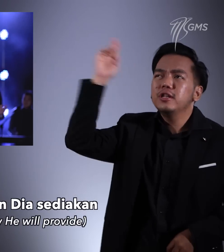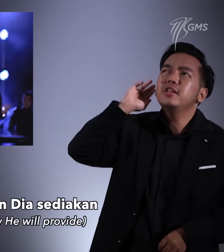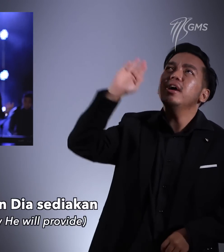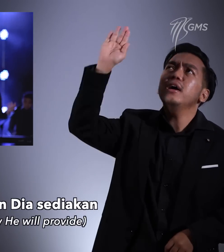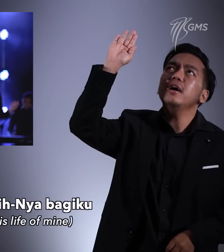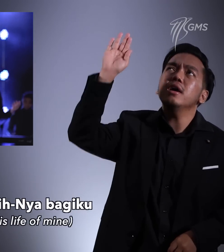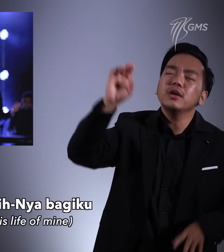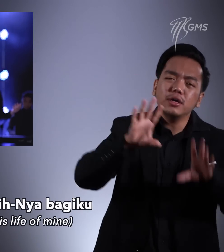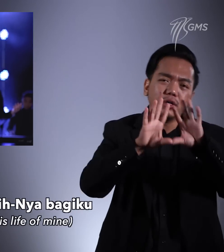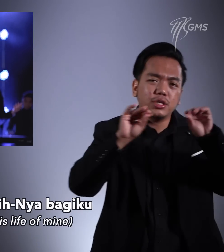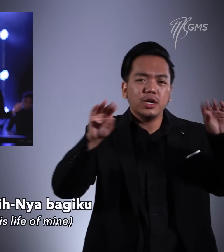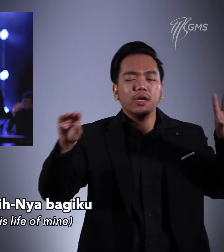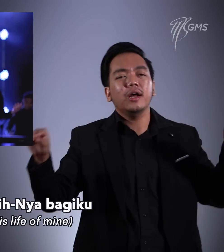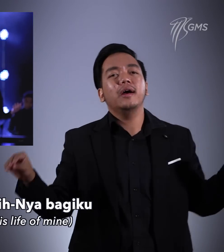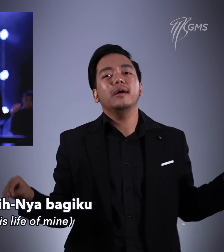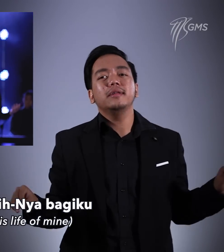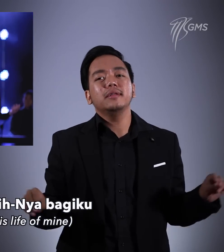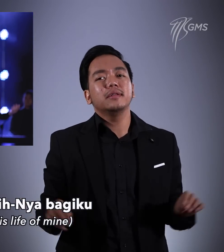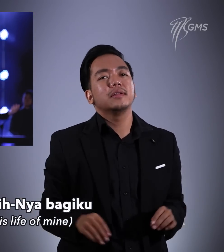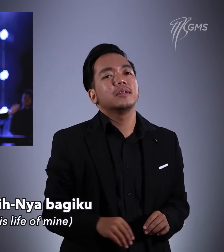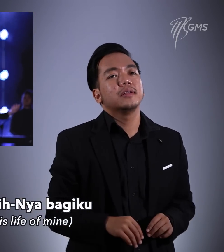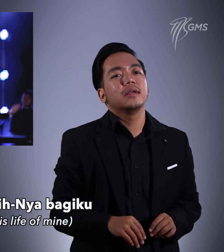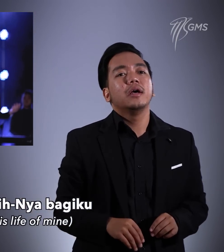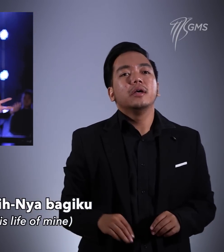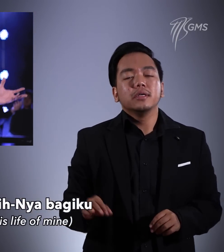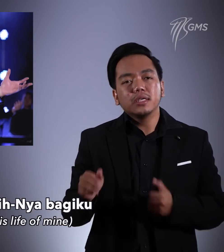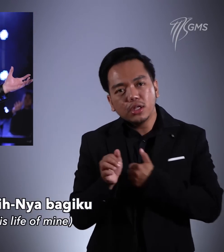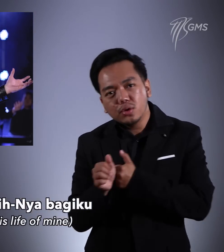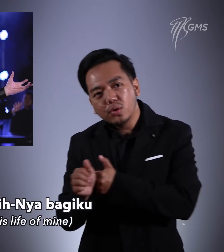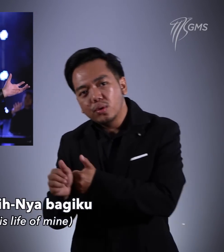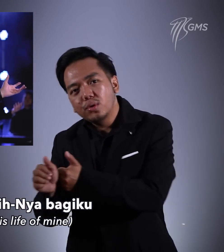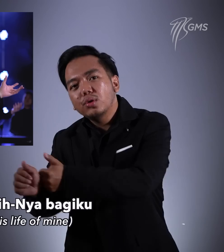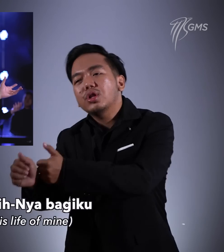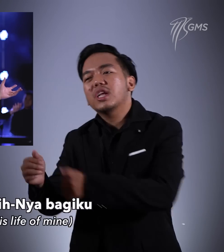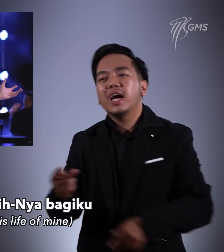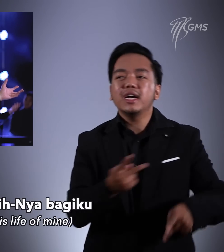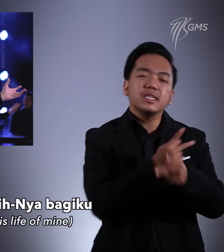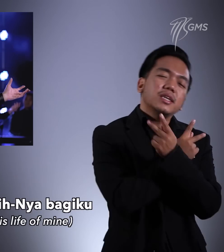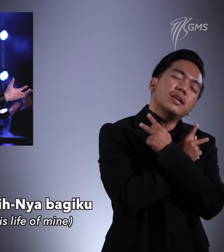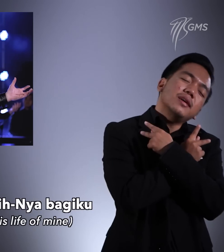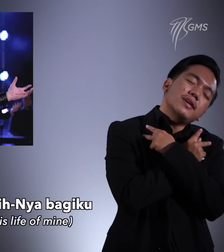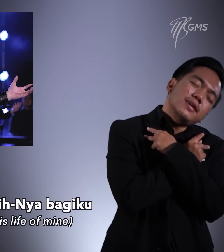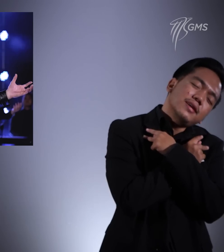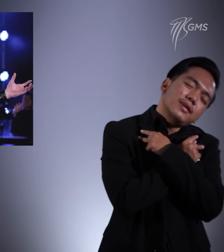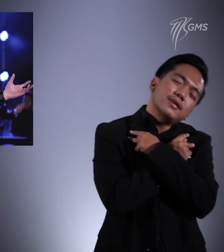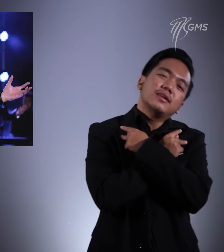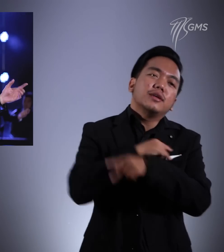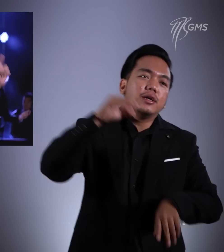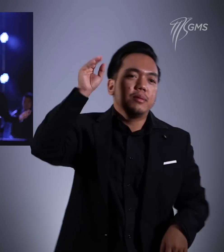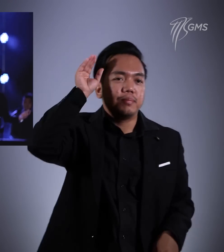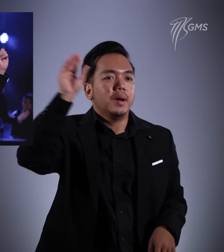yakin Dia kerjakan, Dia sediakan seturut kasih-Nya